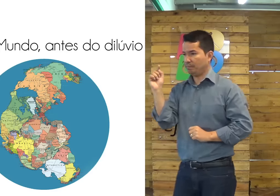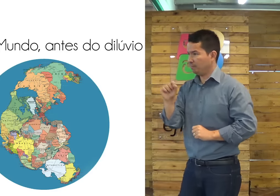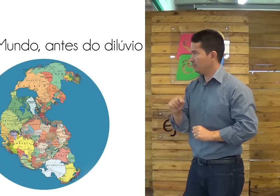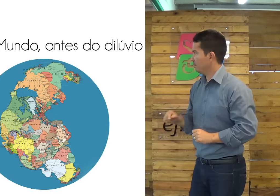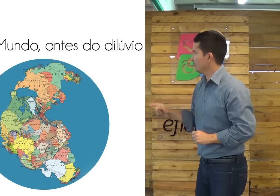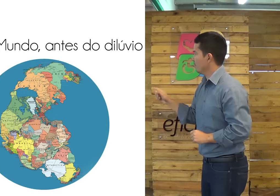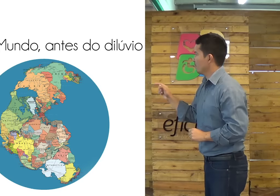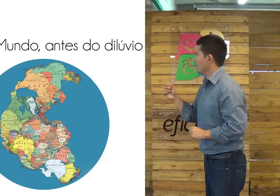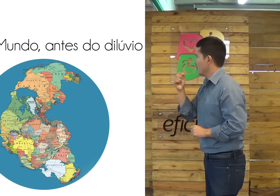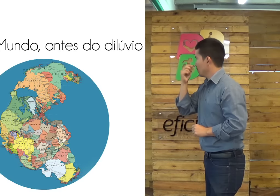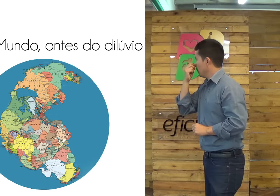ver